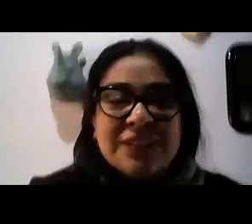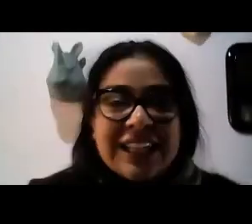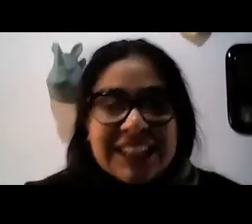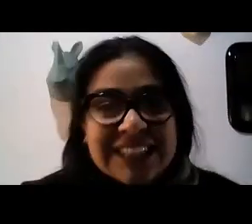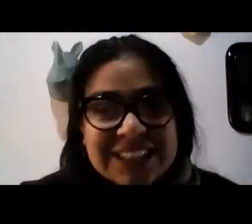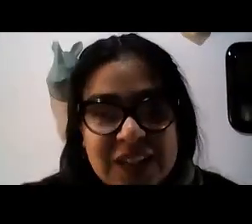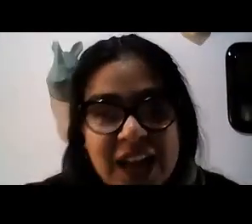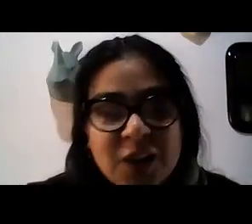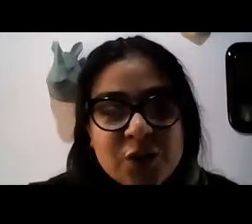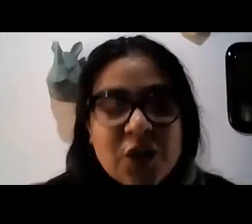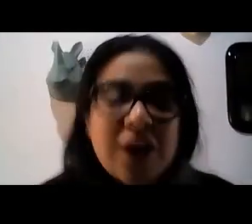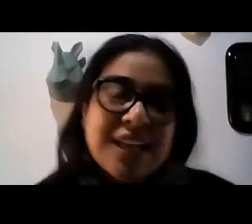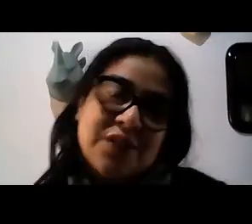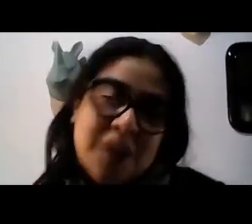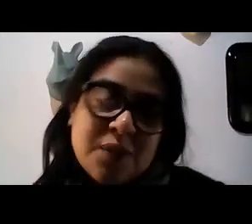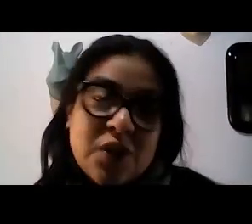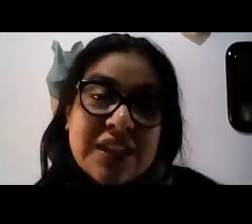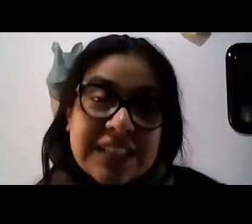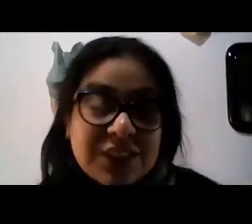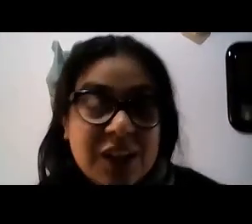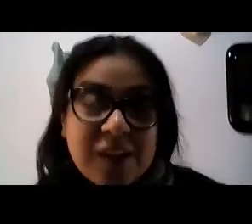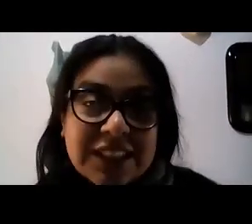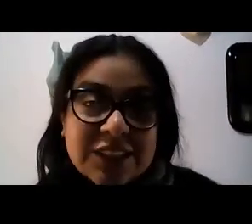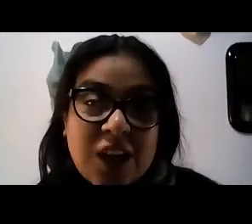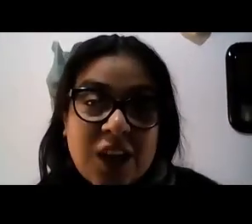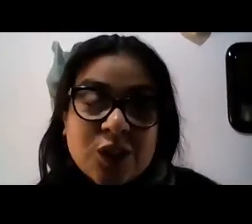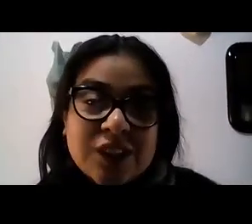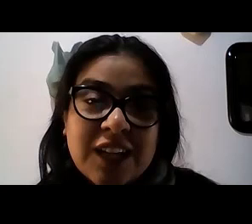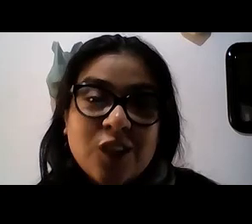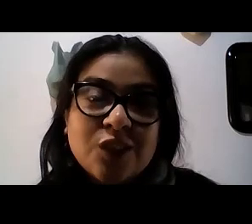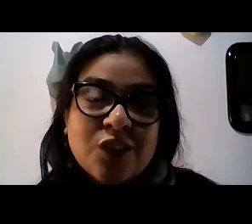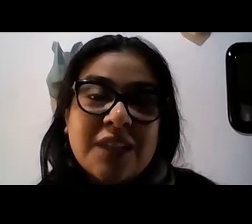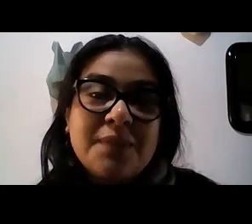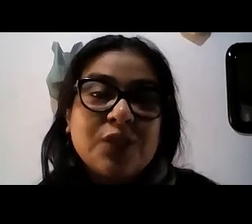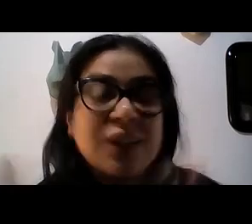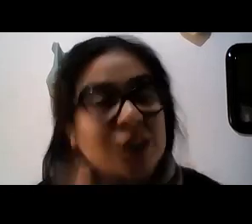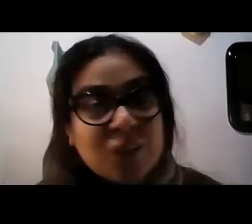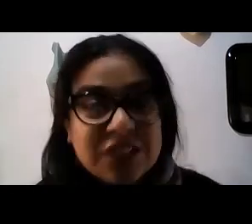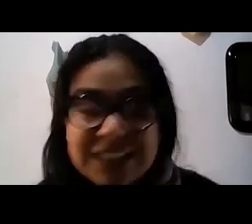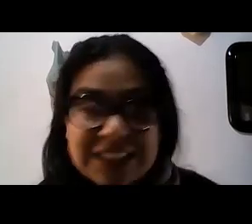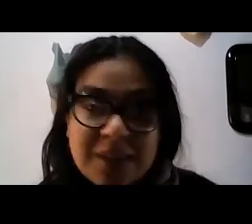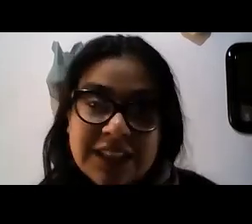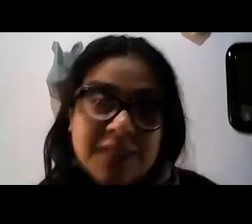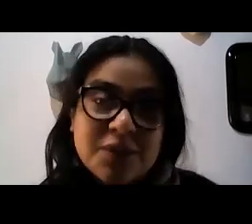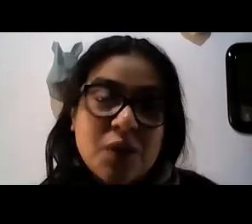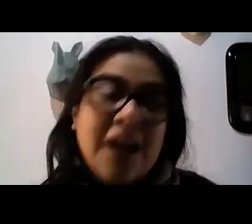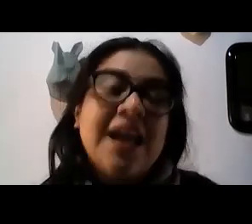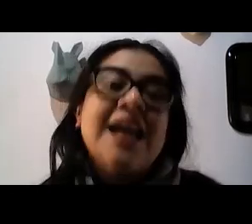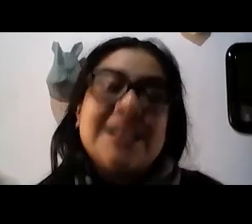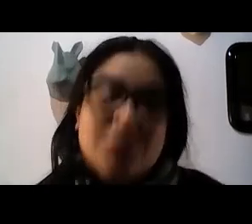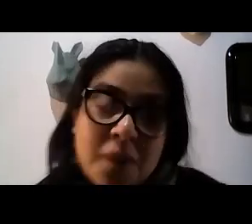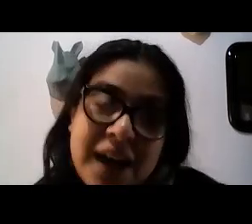de un taller de accesibilidad e inclusión que desarrollamos con el Centro de Habilitación del Adulto Ciego, donde personas con o sin discapacidad